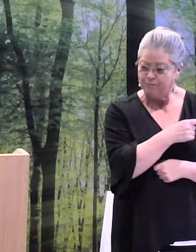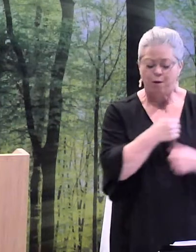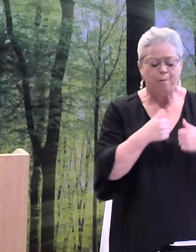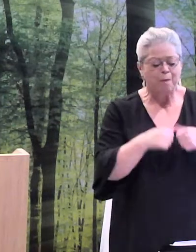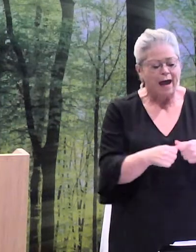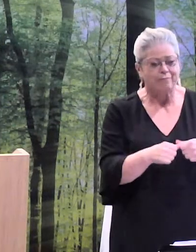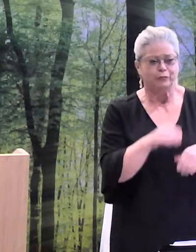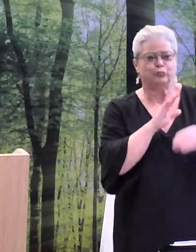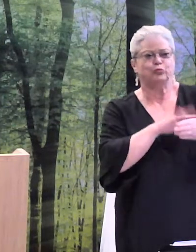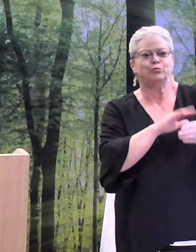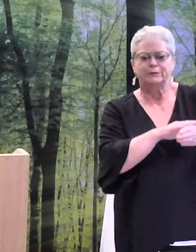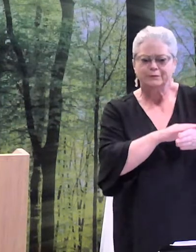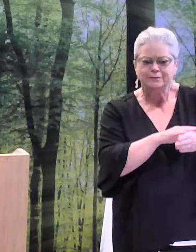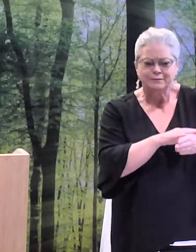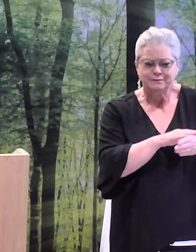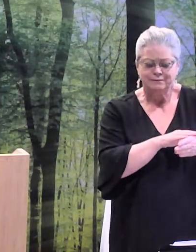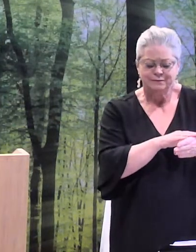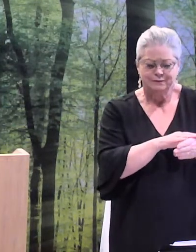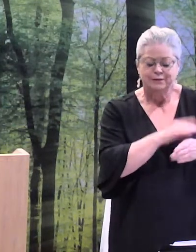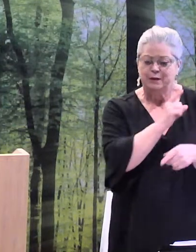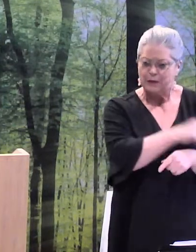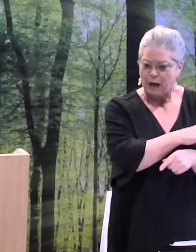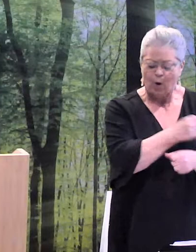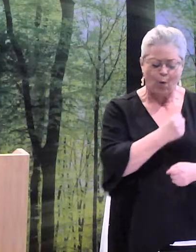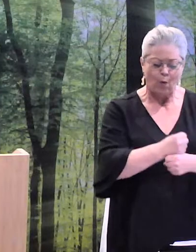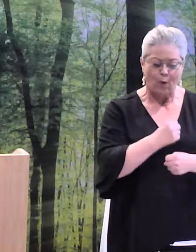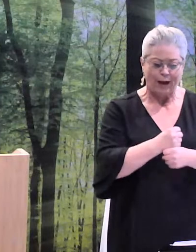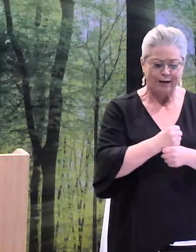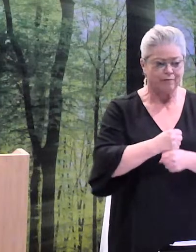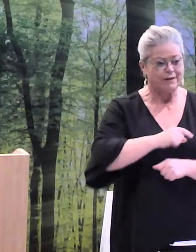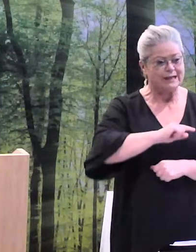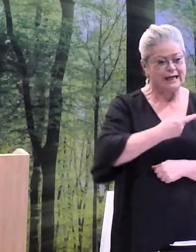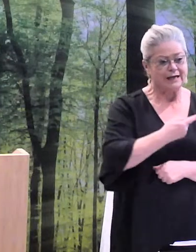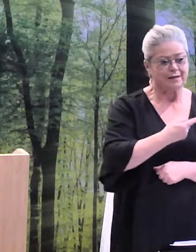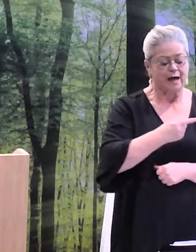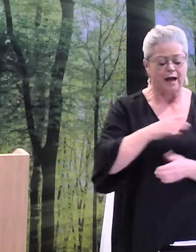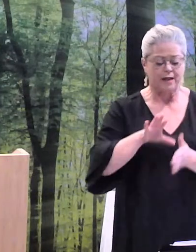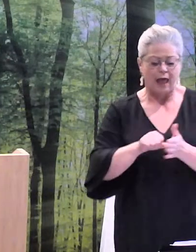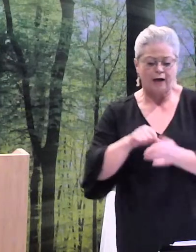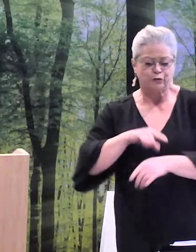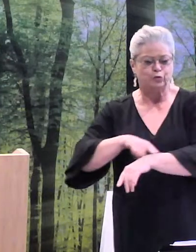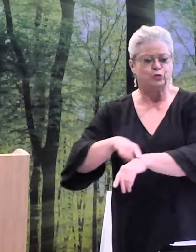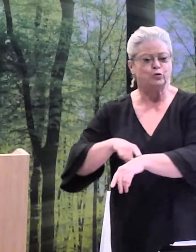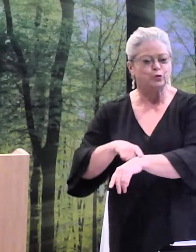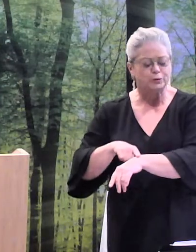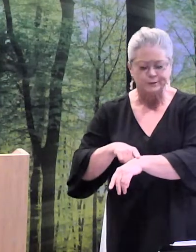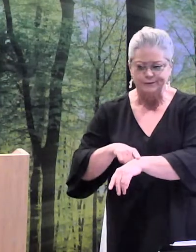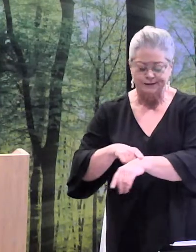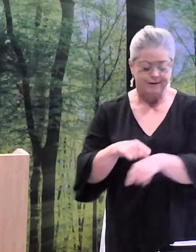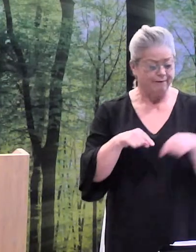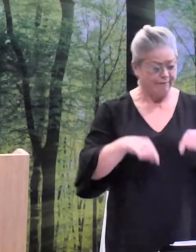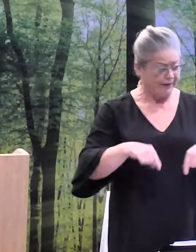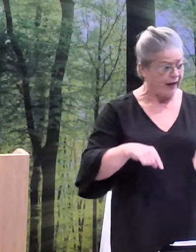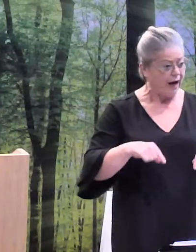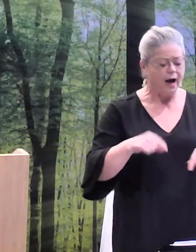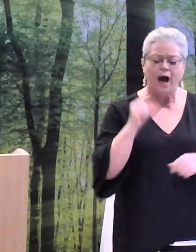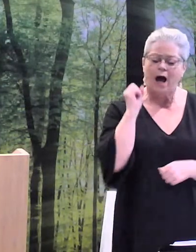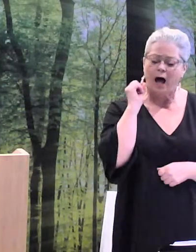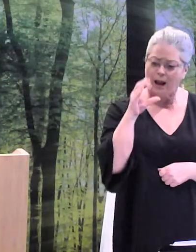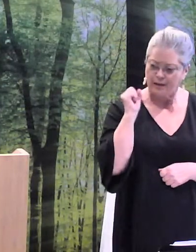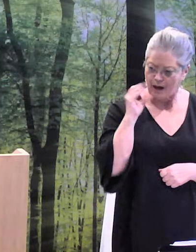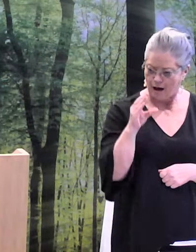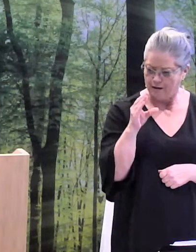blijven oproepen. Jij werker van het eerste en het laatste uur. Vandaag en alle